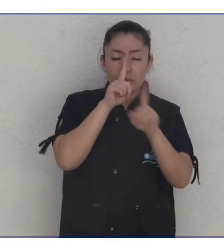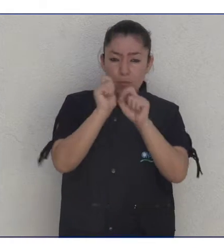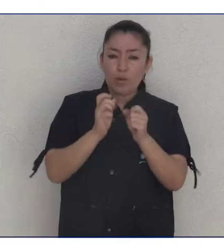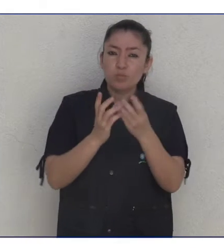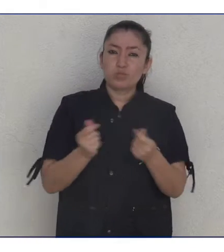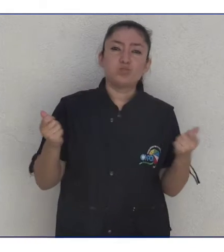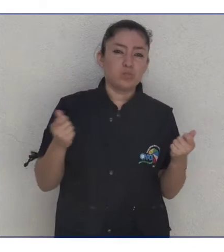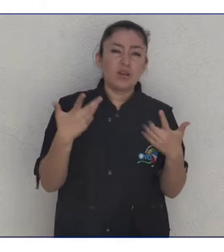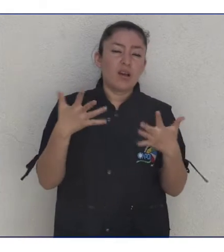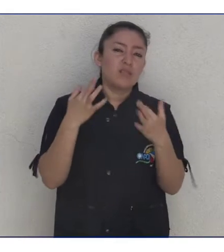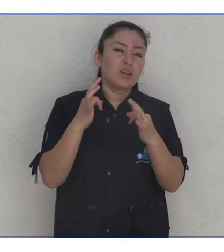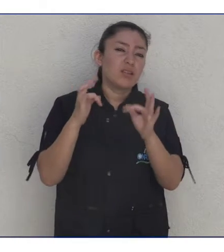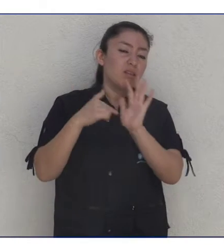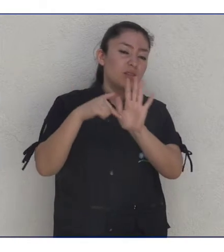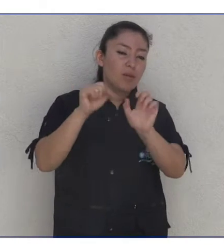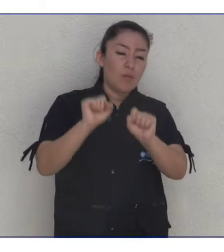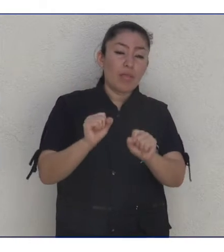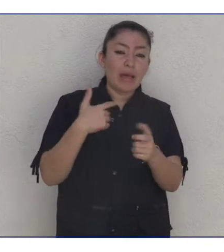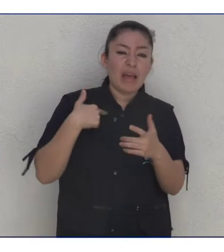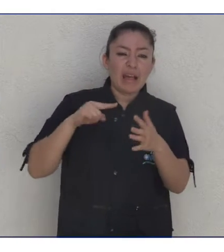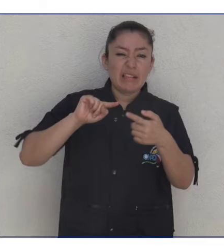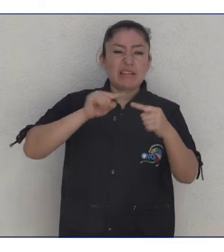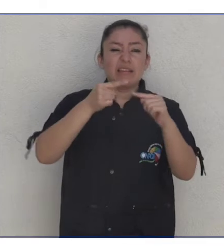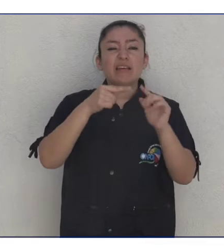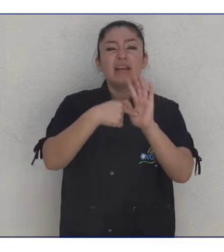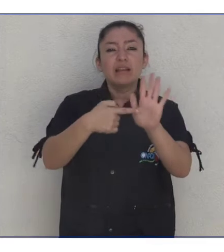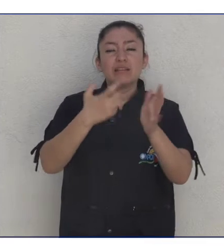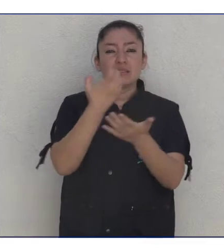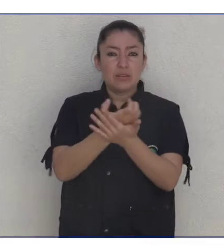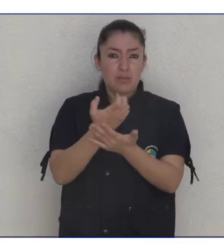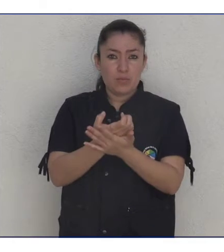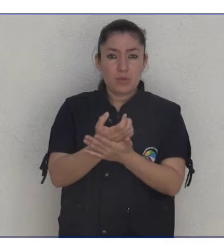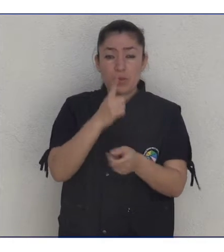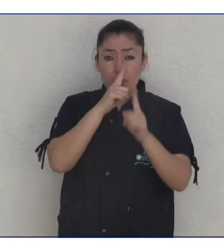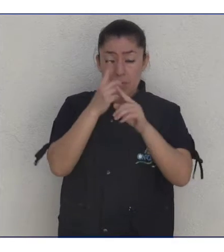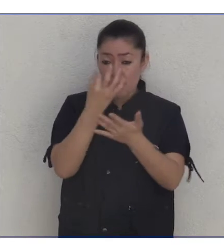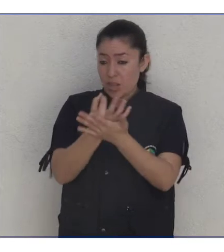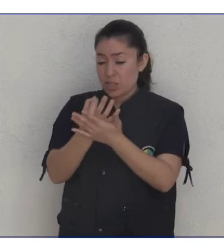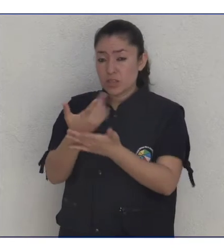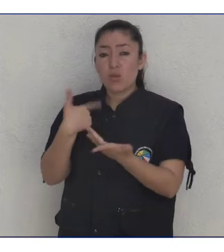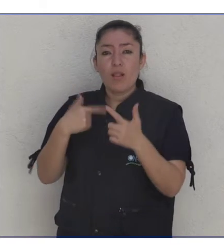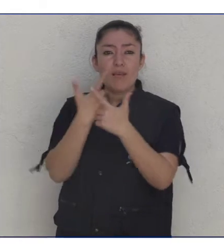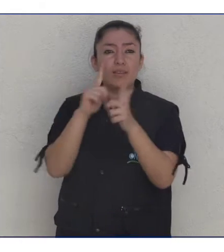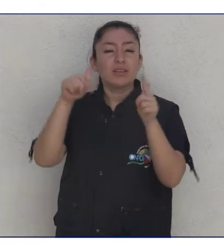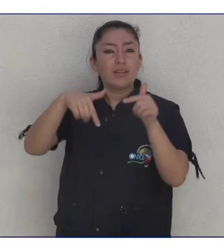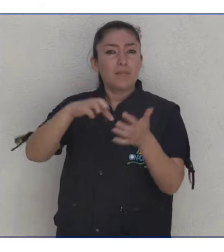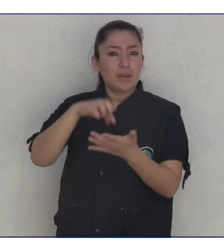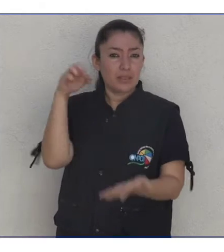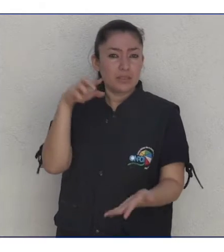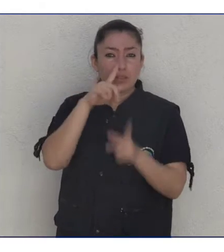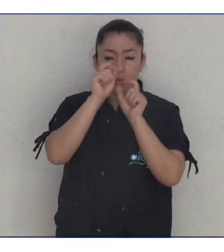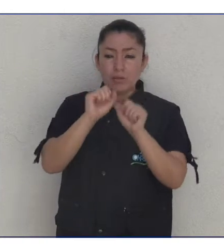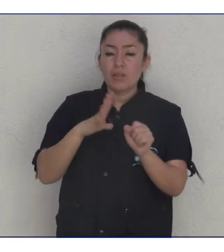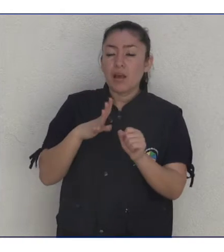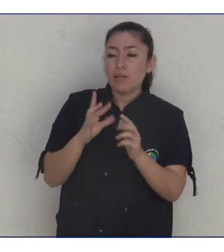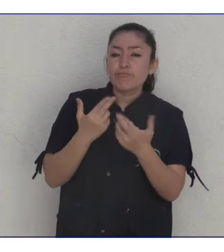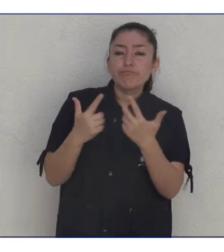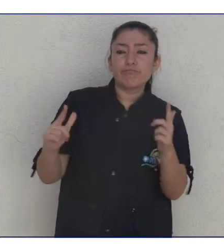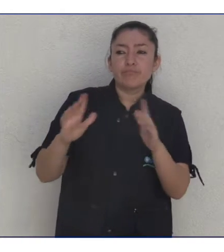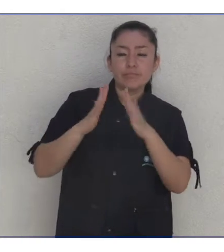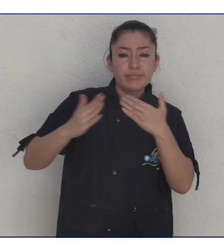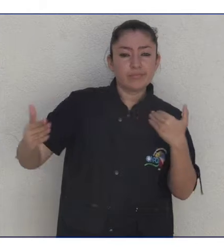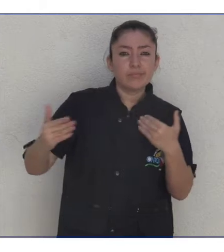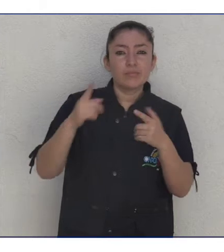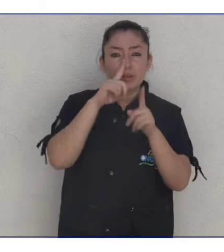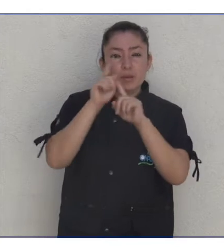o resolución de que se trate para dañar la estabilidad económica, financiera y monetaria del país, así como aquella que guarde relación con aspectos